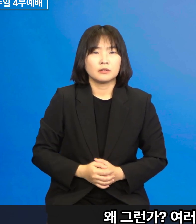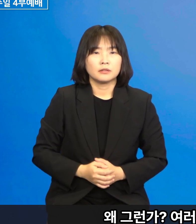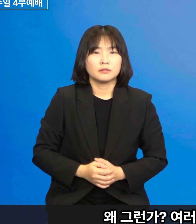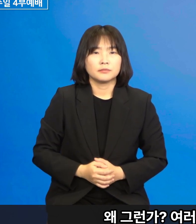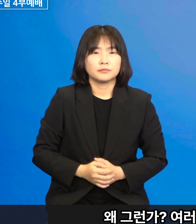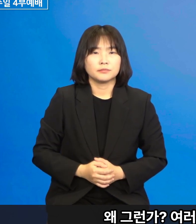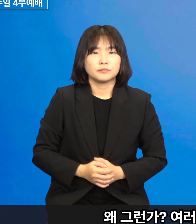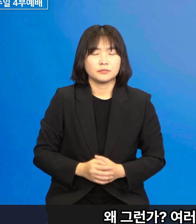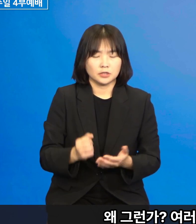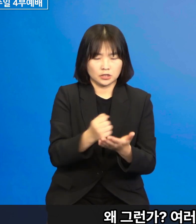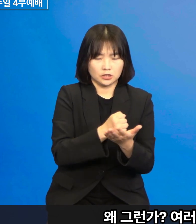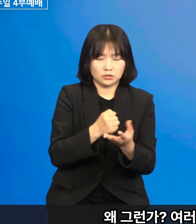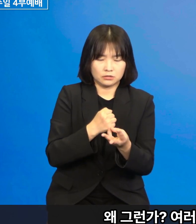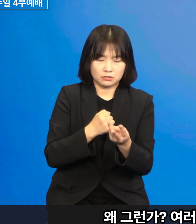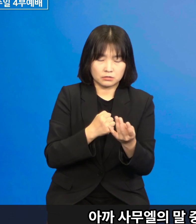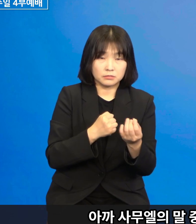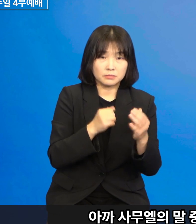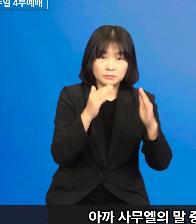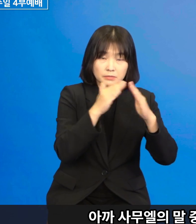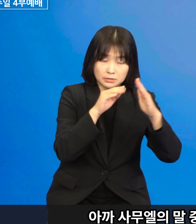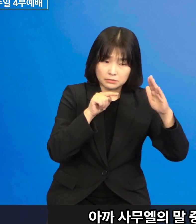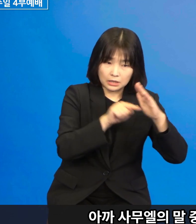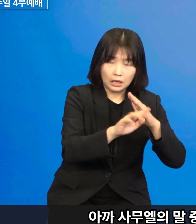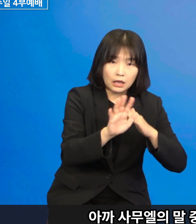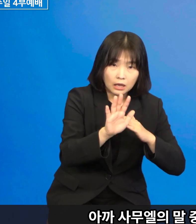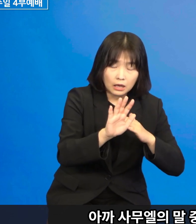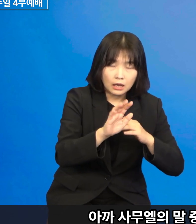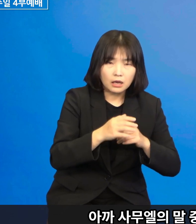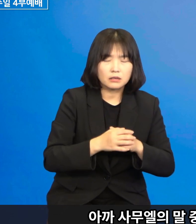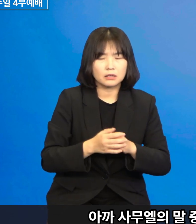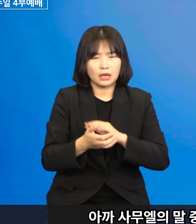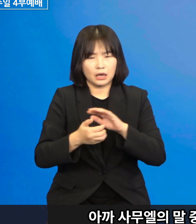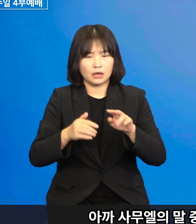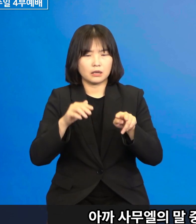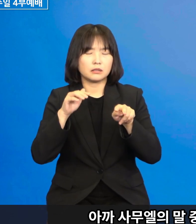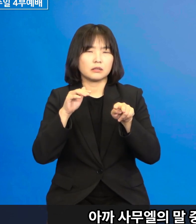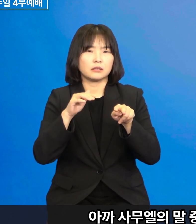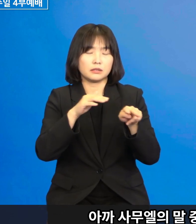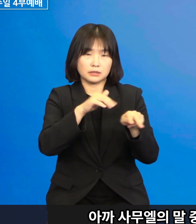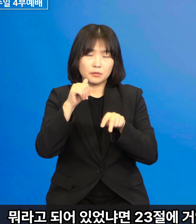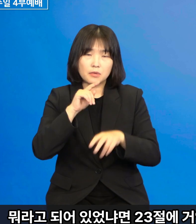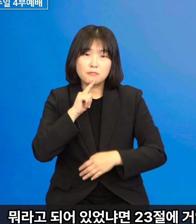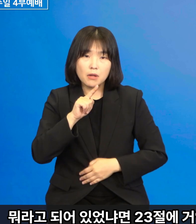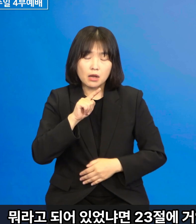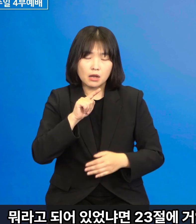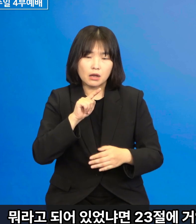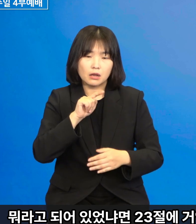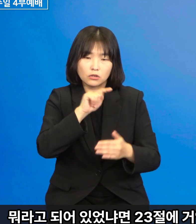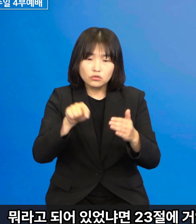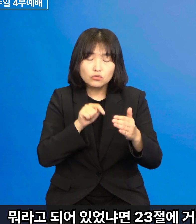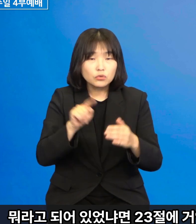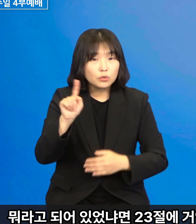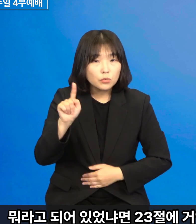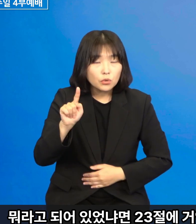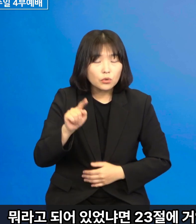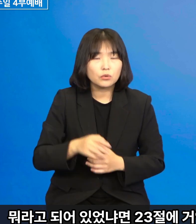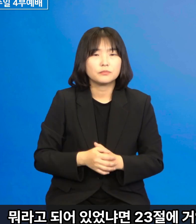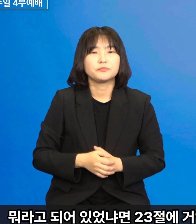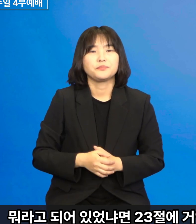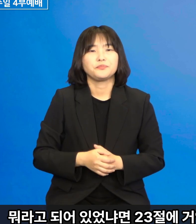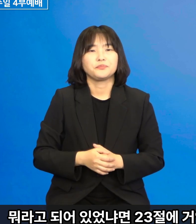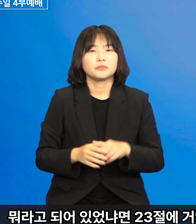여러분, 점집을 가지 않아도 아까 사무엘의 말 중에 이런 말이 있었습니다. 뭐라고 되어 있었냐면